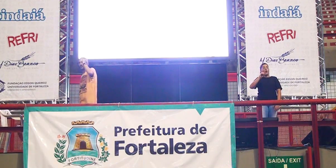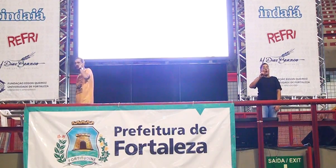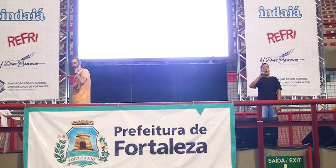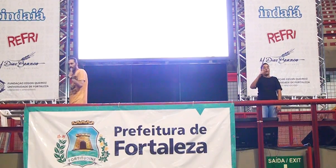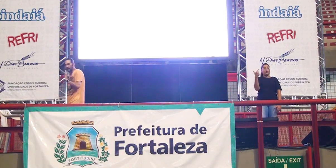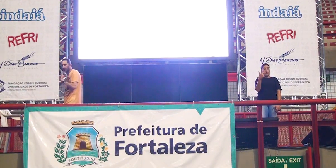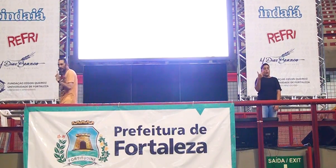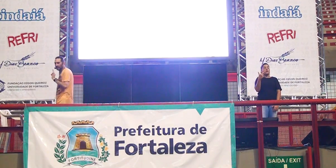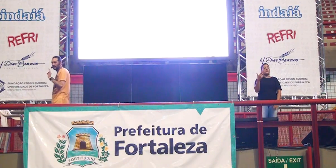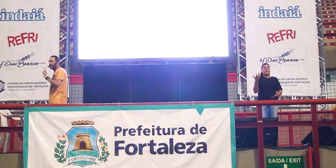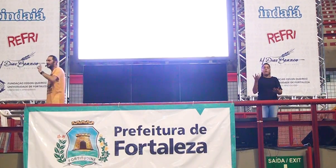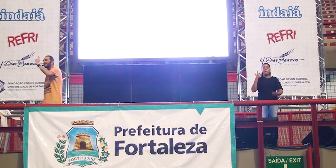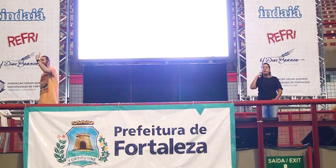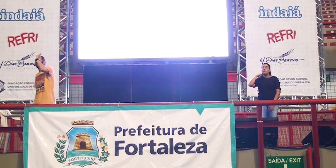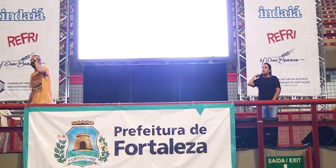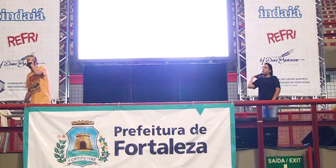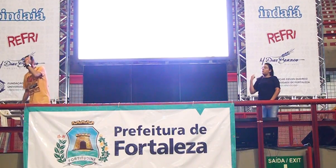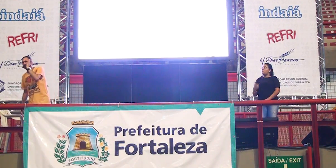pega a atmosfera,